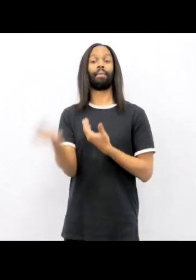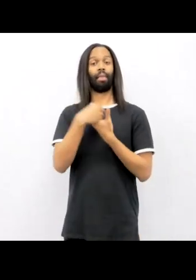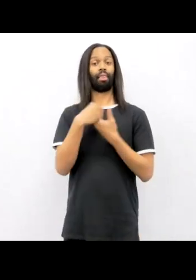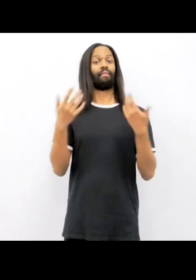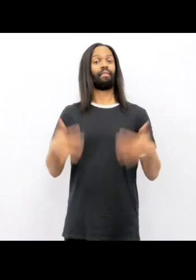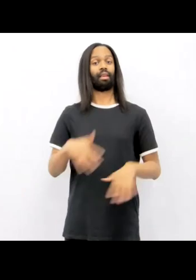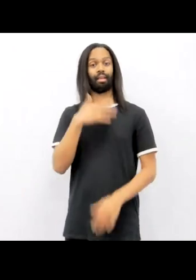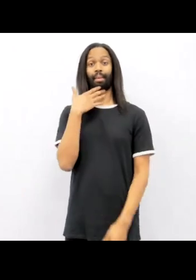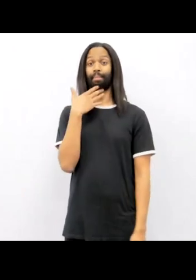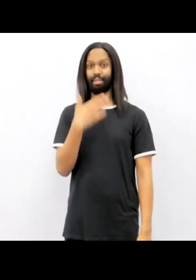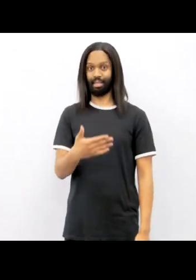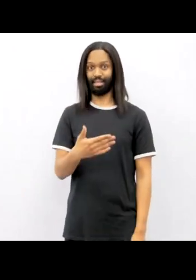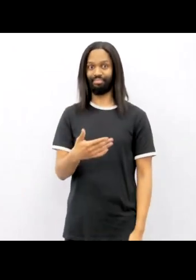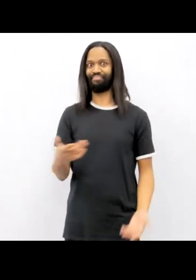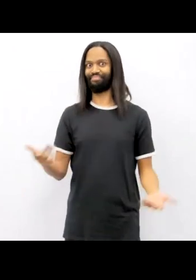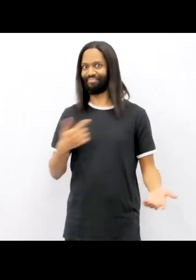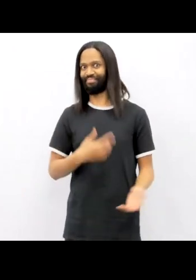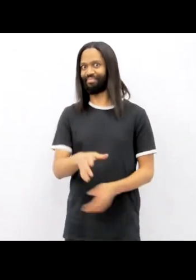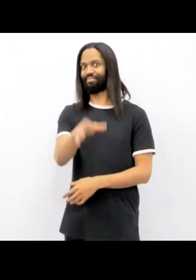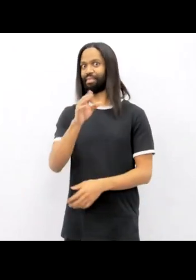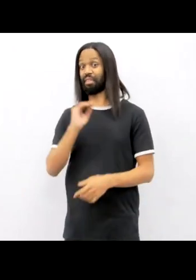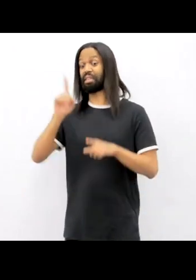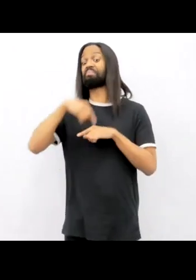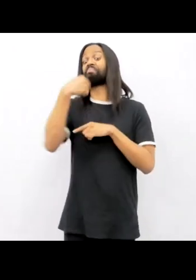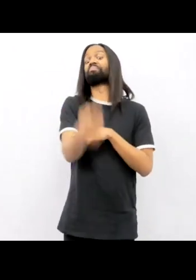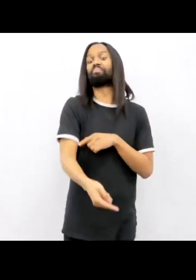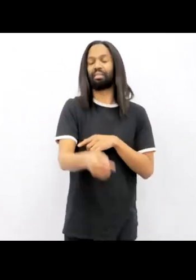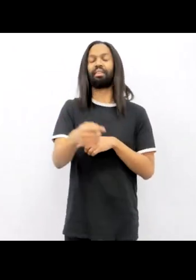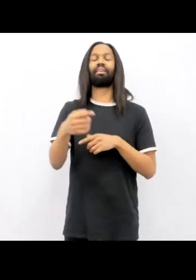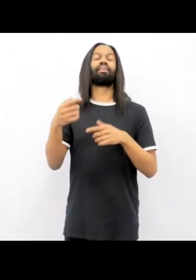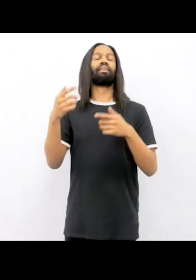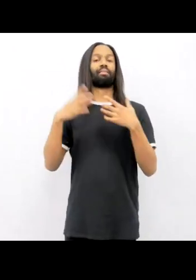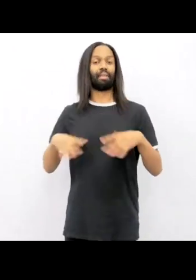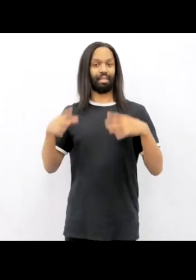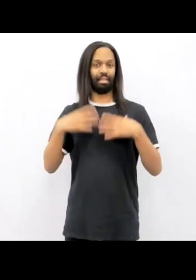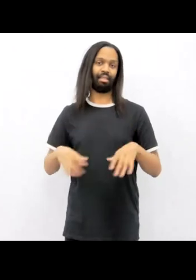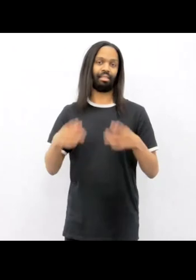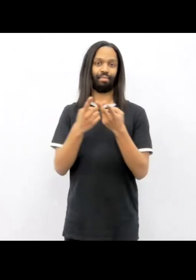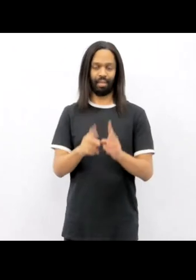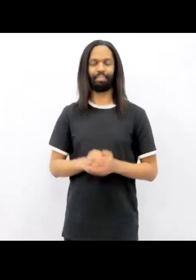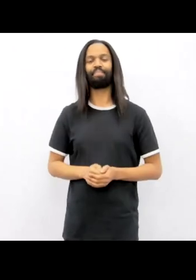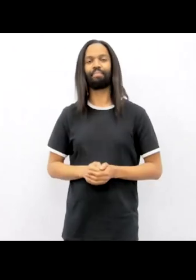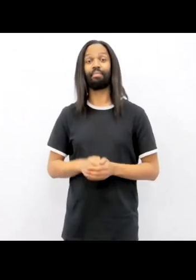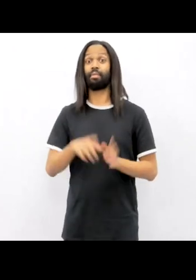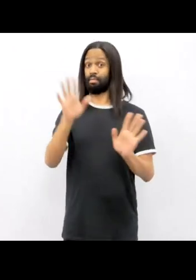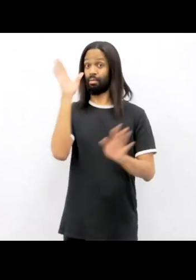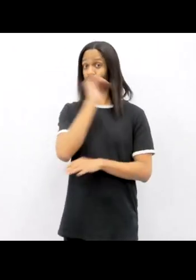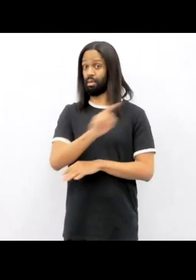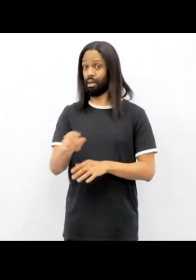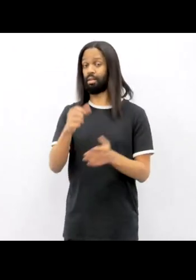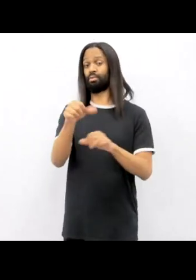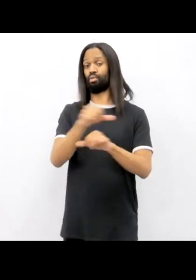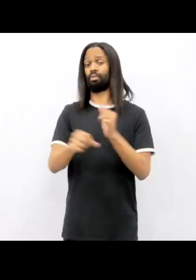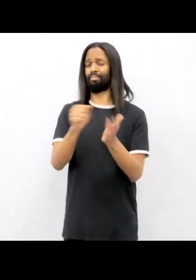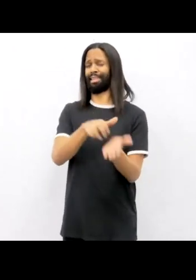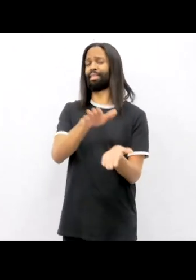vous encourager à venir à ces prochaines balades n'oubliez pas qu'elles se font sur inscription et donc en fonction du nombre de participants